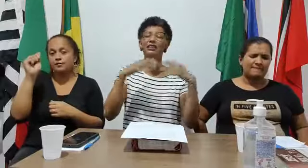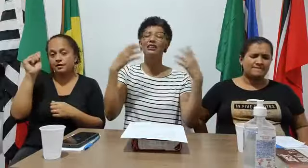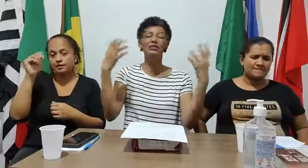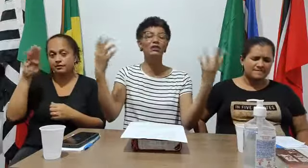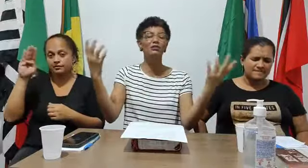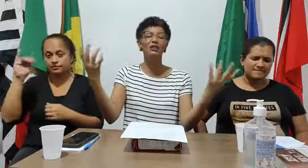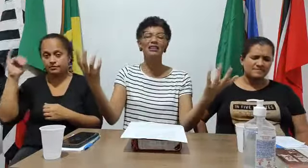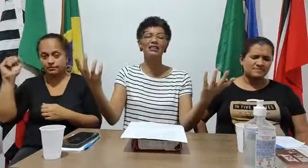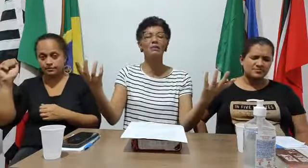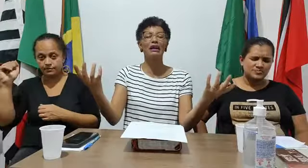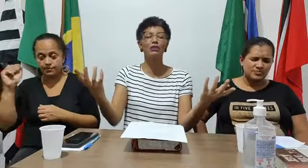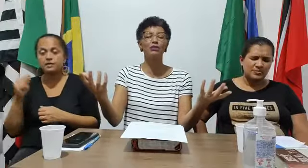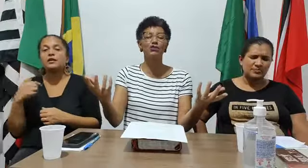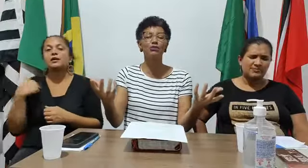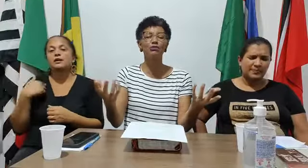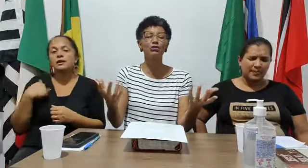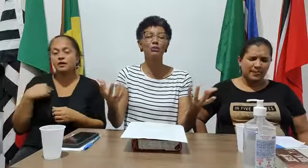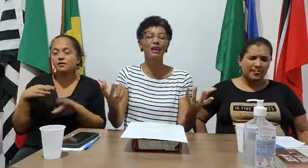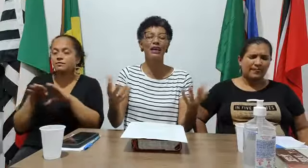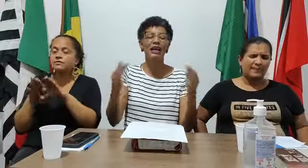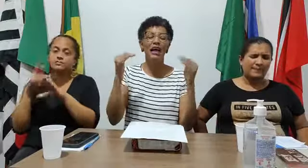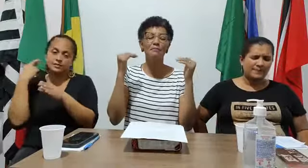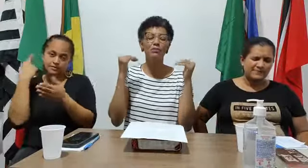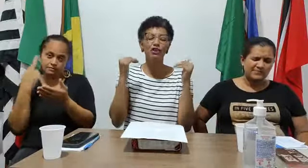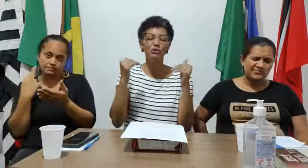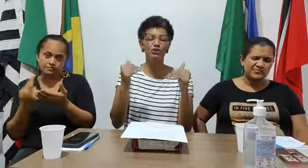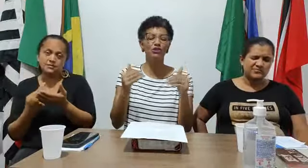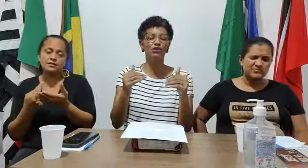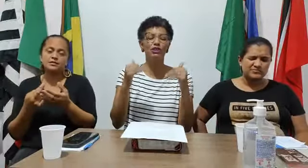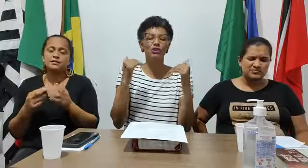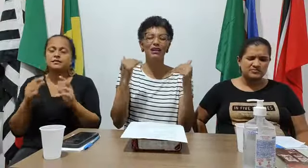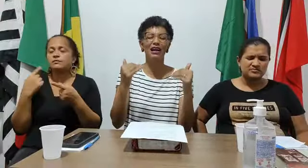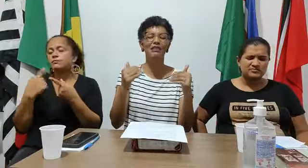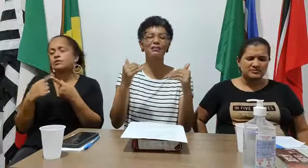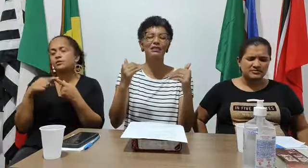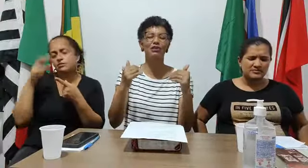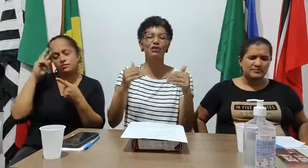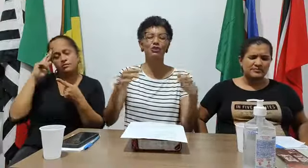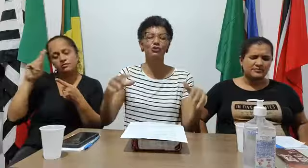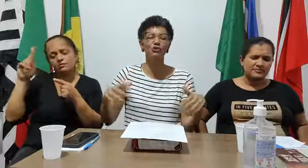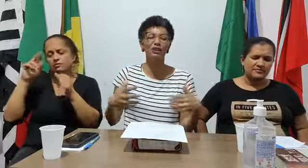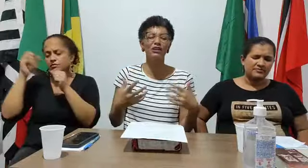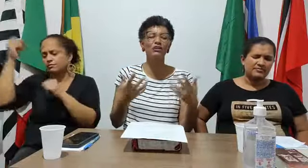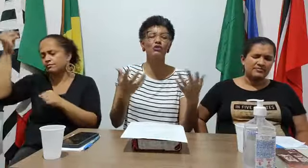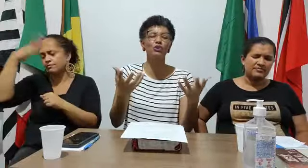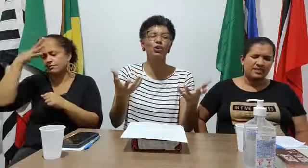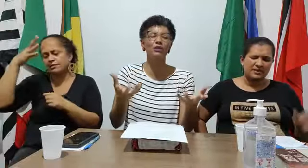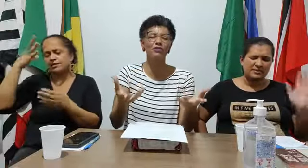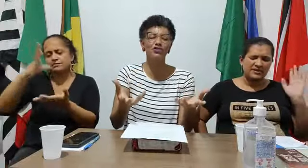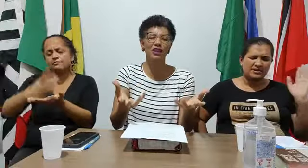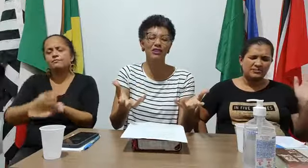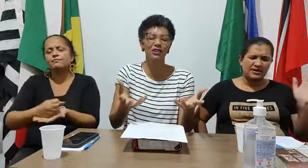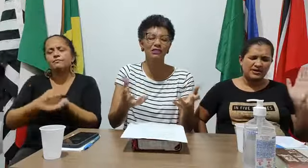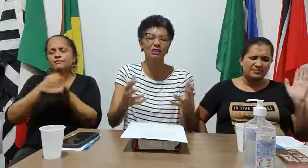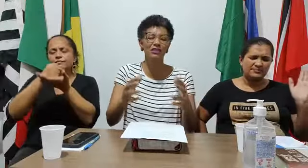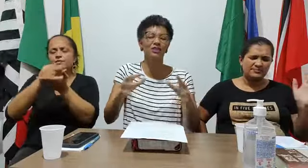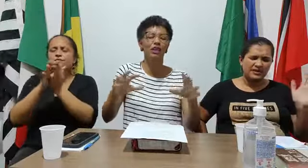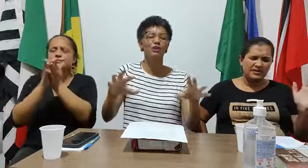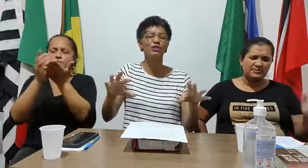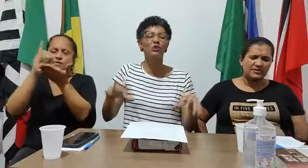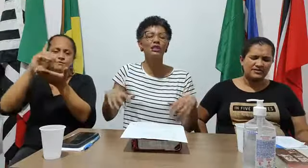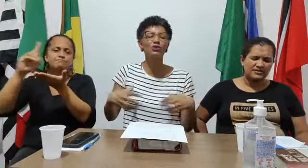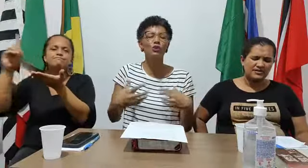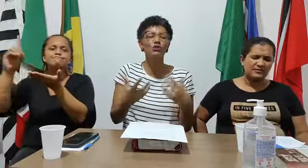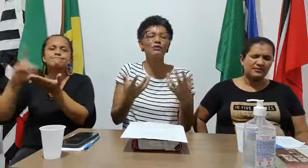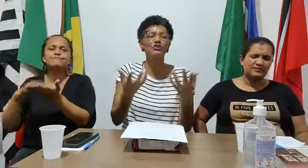e tantas outras mulheres espalhadas por este mundo, Pai, é porque o Senhor, na sua graça e misericórdia, nos alcançou com o Evangelho da salvação,